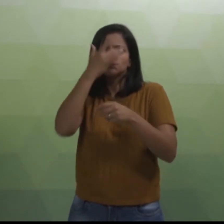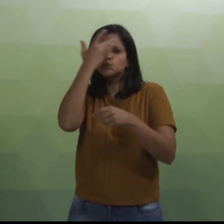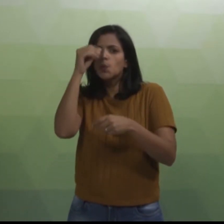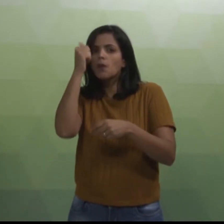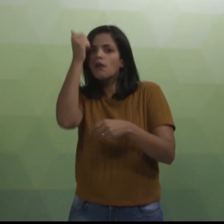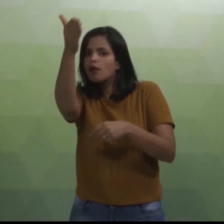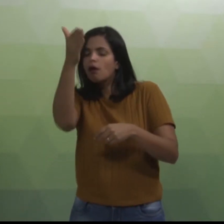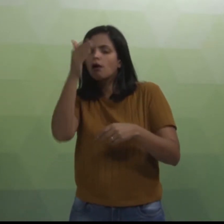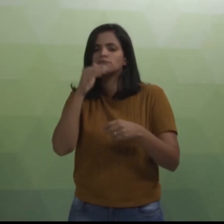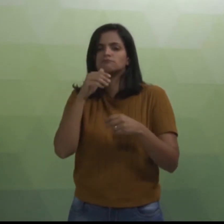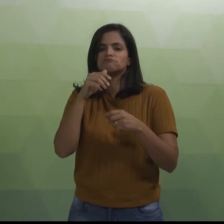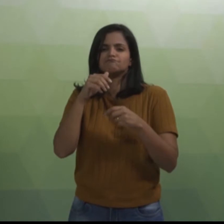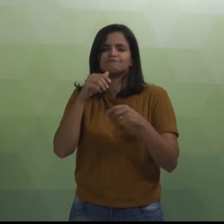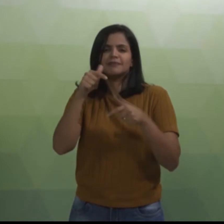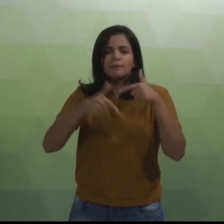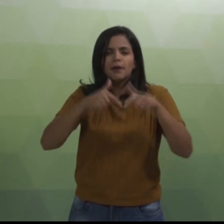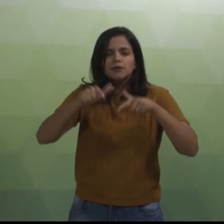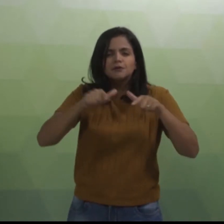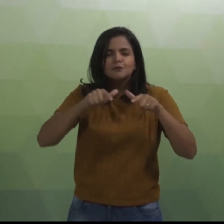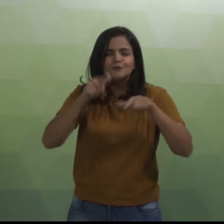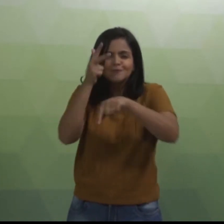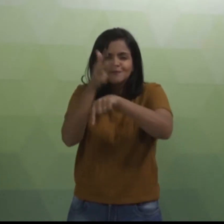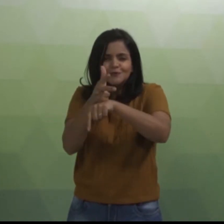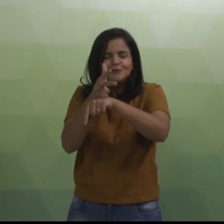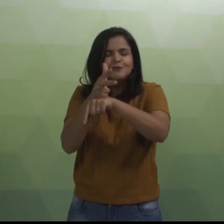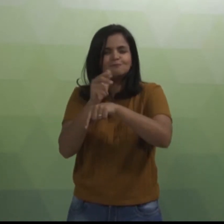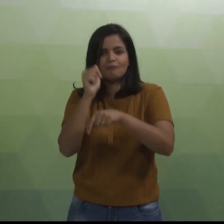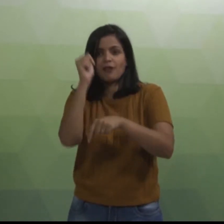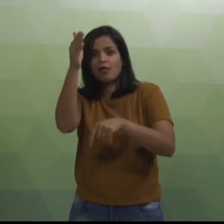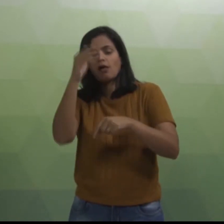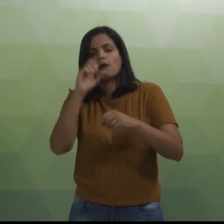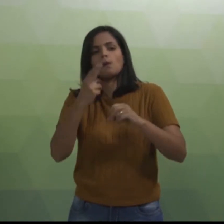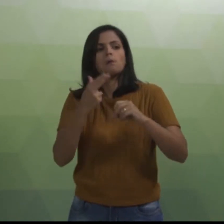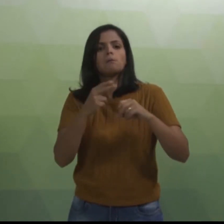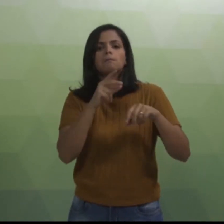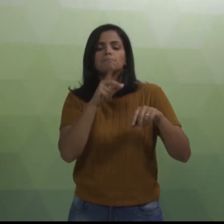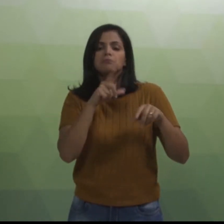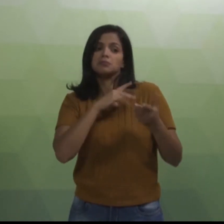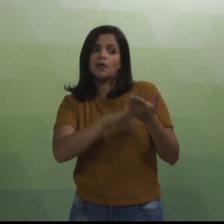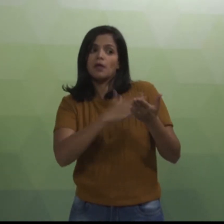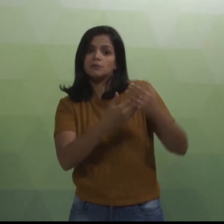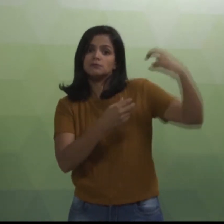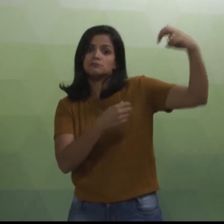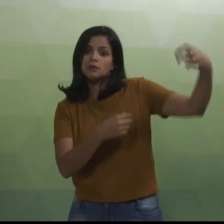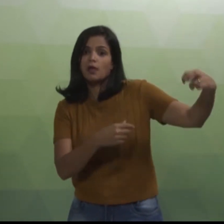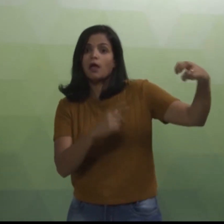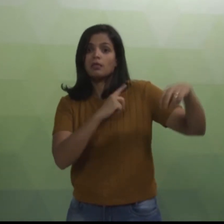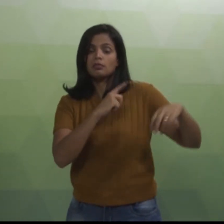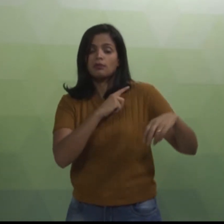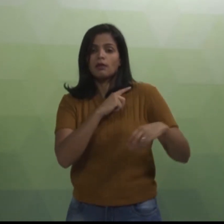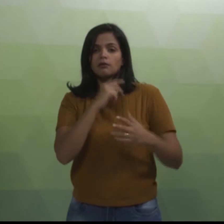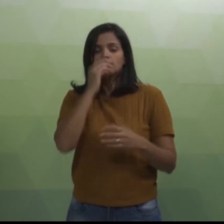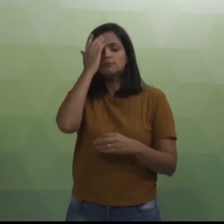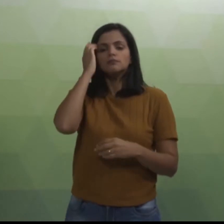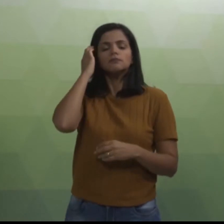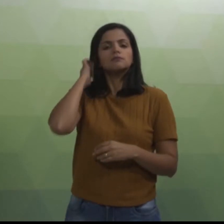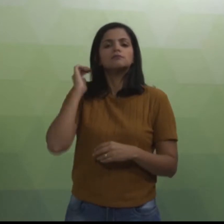Caso eles não estejam me vendo, estejam em outro espaço. Por exemplo, temos ali os responsáveis